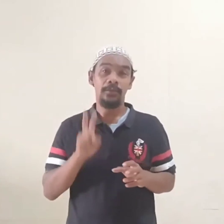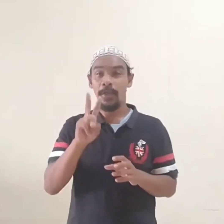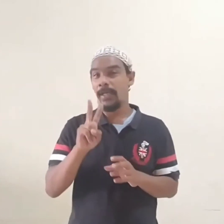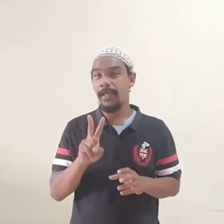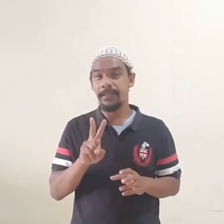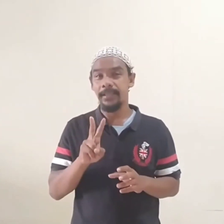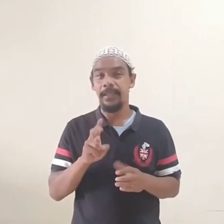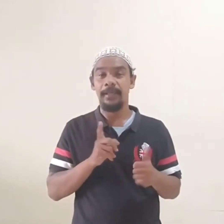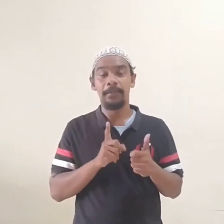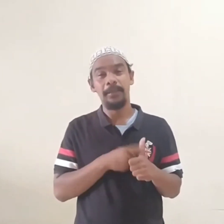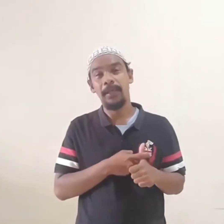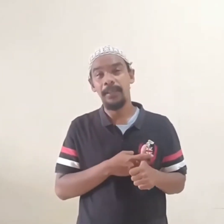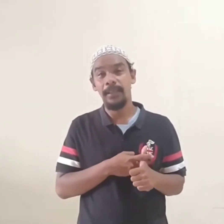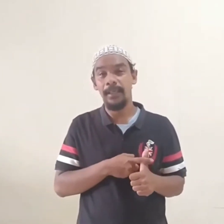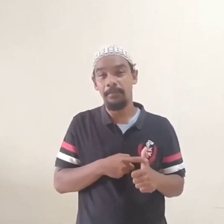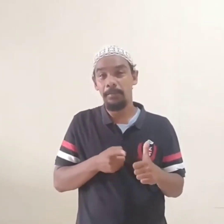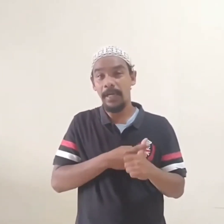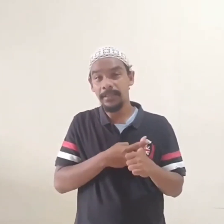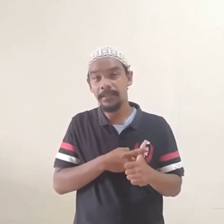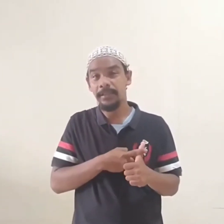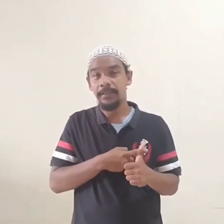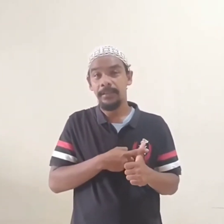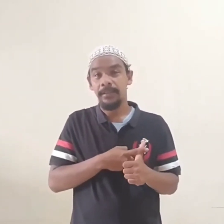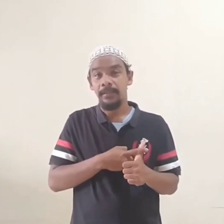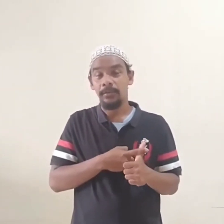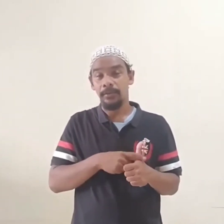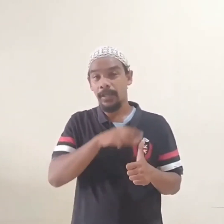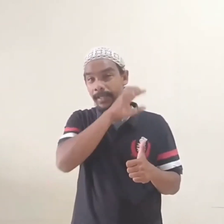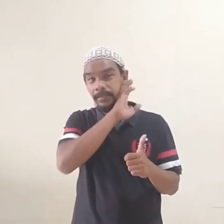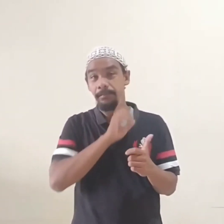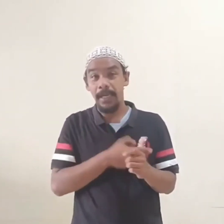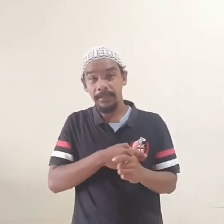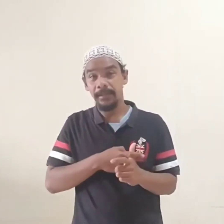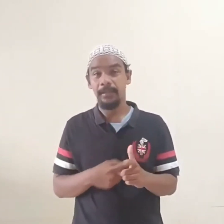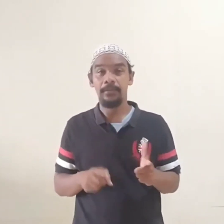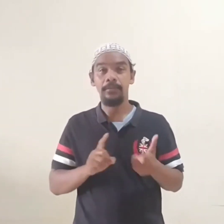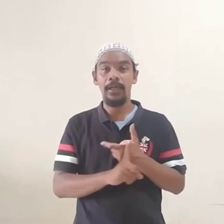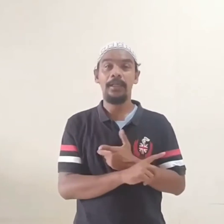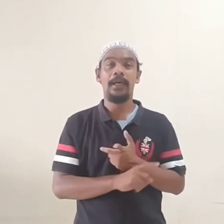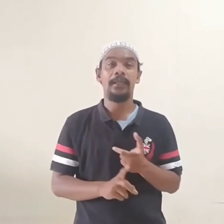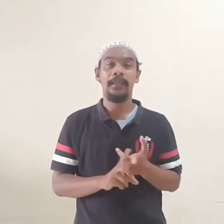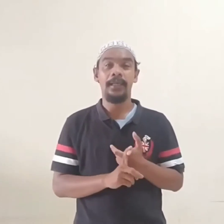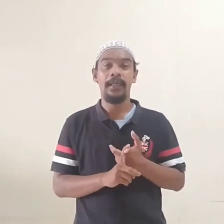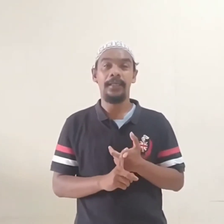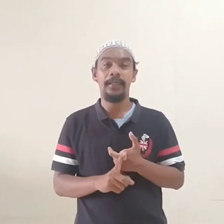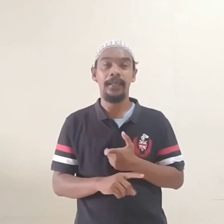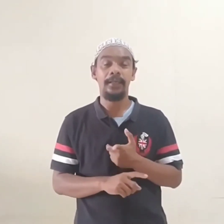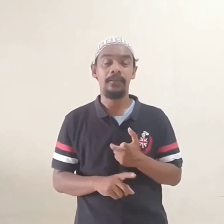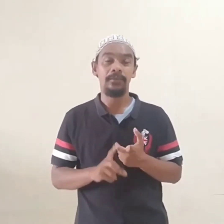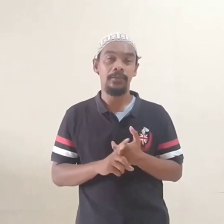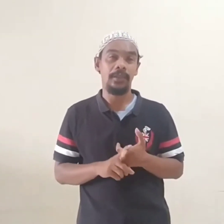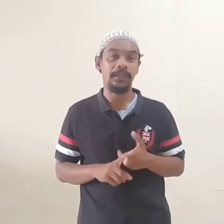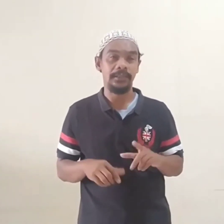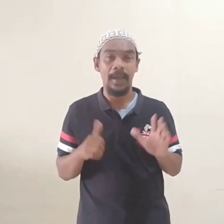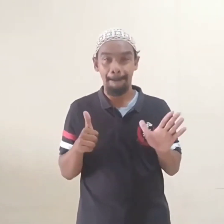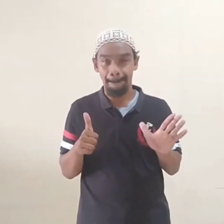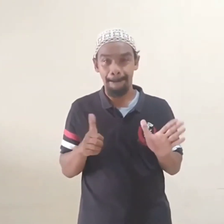2 gaya saja. Yang pertama ada gaya bebas untuk kelas 4, yang kedua ada gaya dada untuk kelas 6,